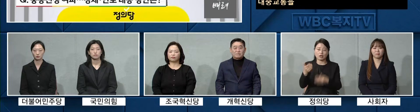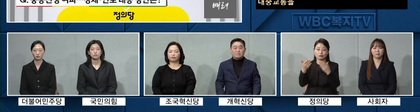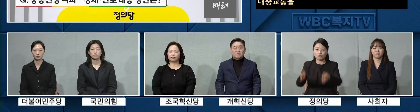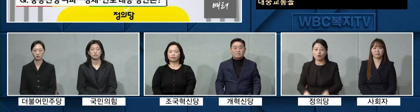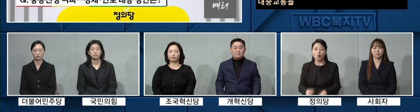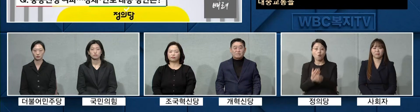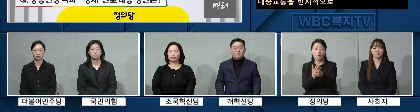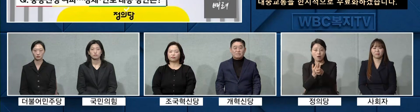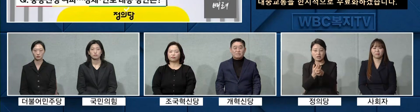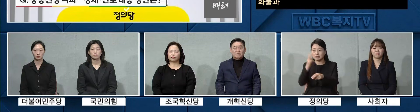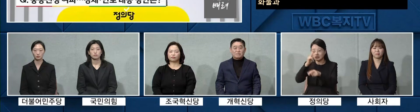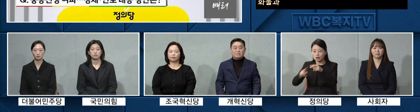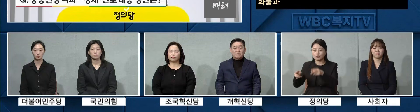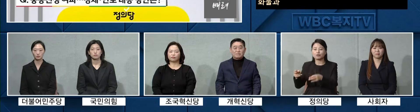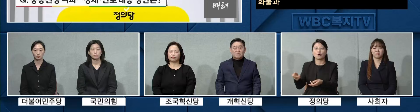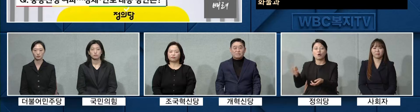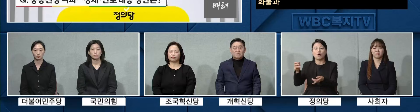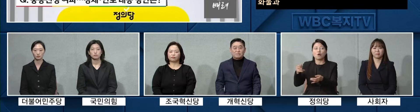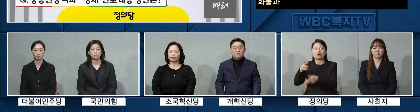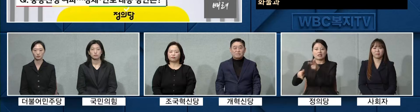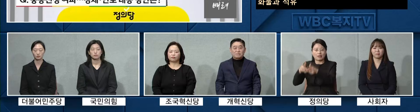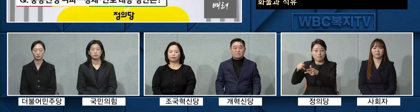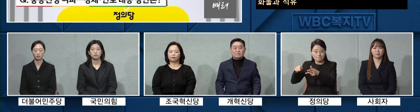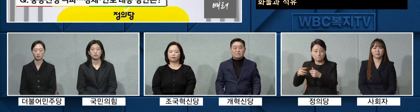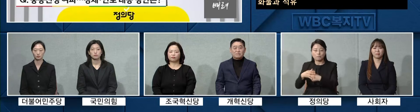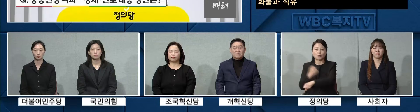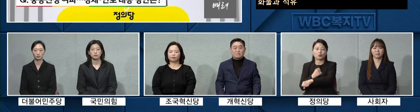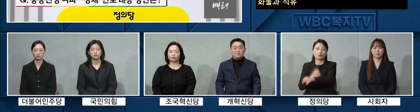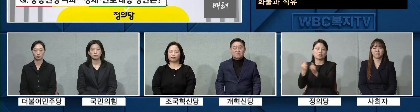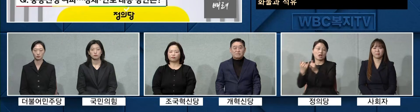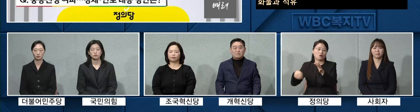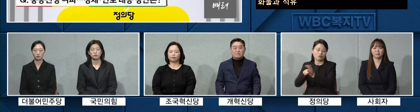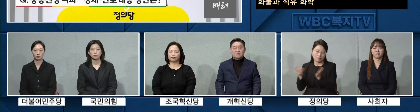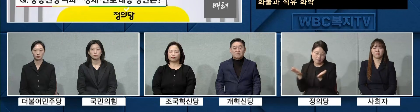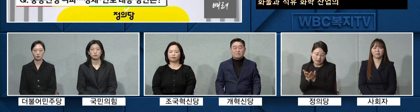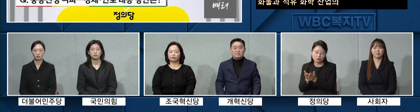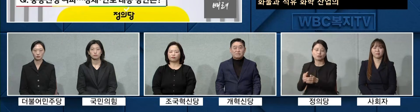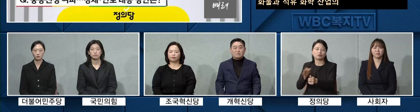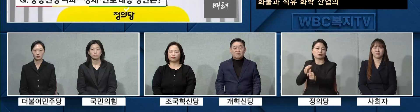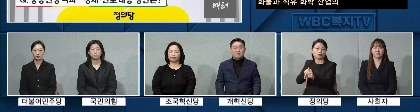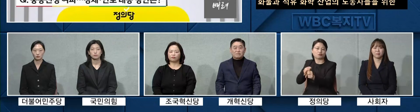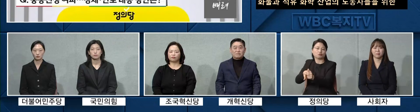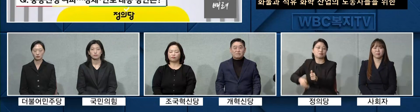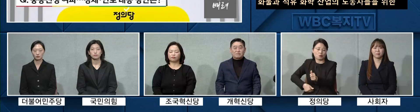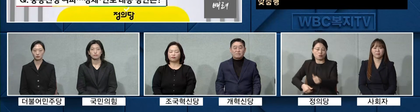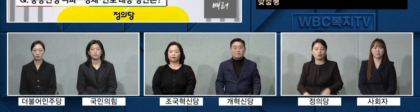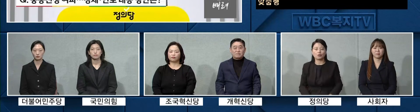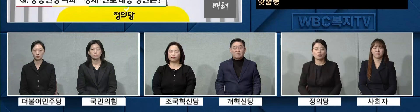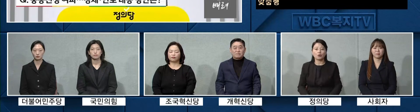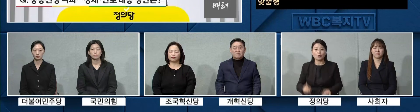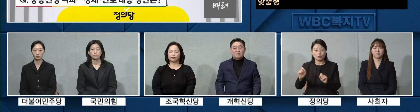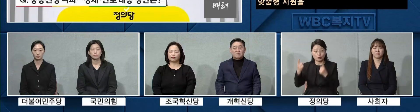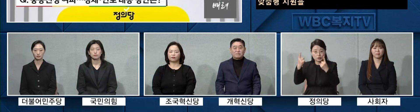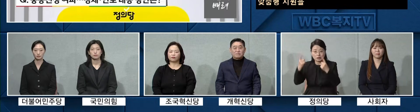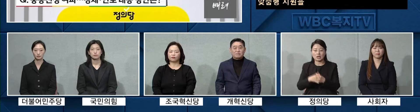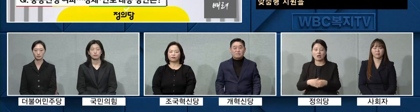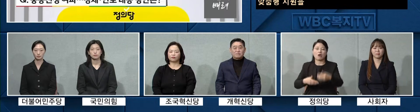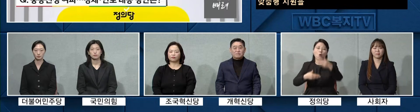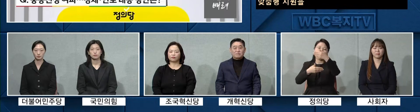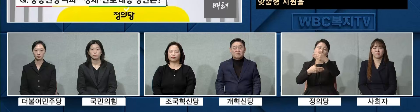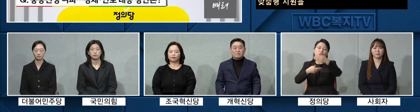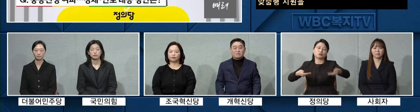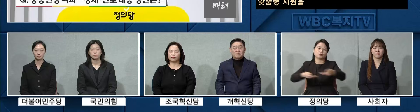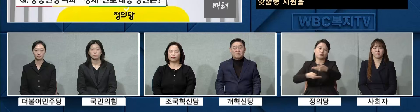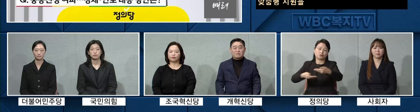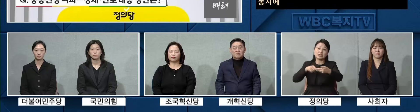화물과 석유화학 산업의 노동자들을 위한 맞춤형 지원을 해야겠습니다. 동시에 호르무즈 해협에